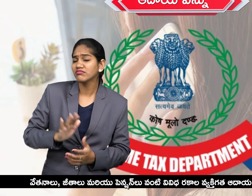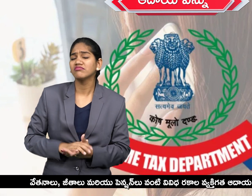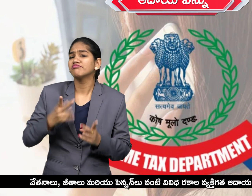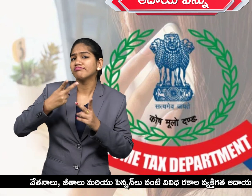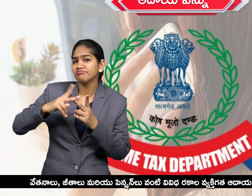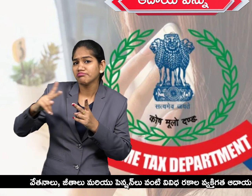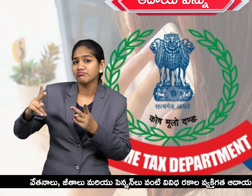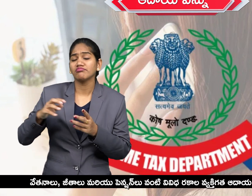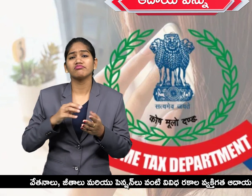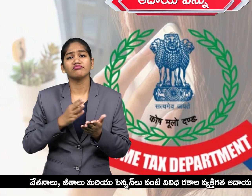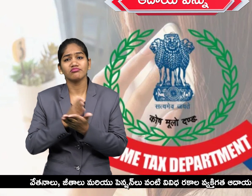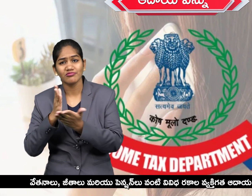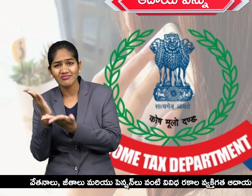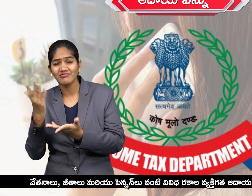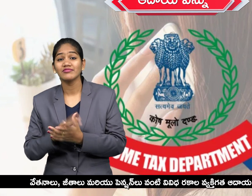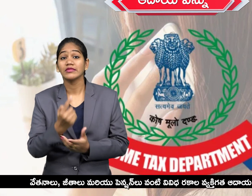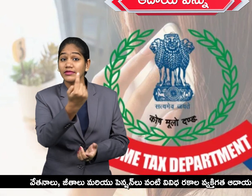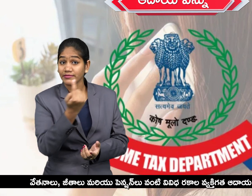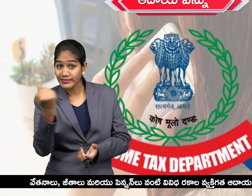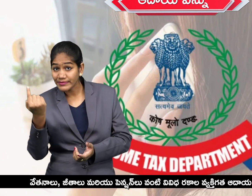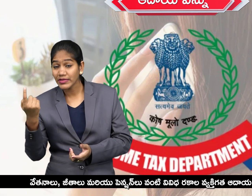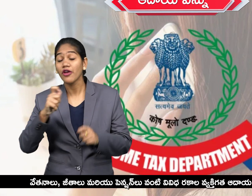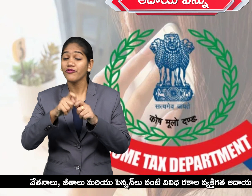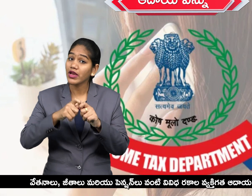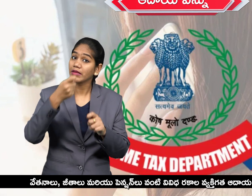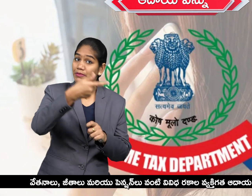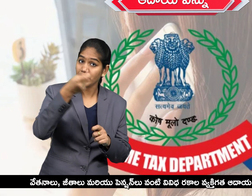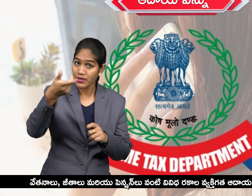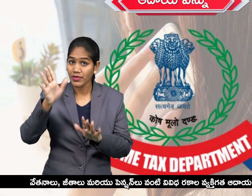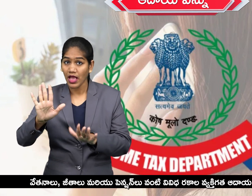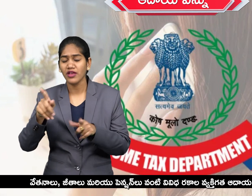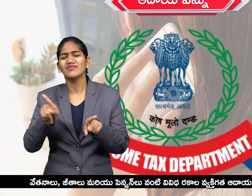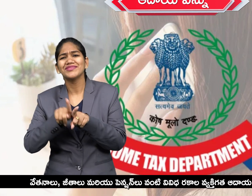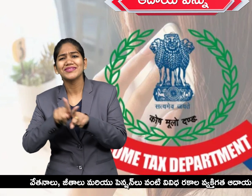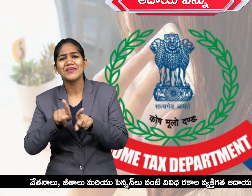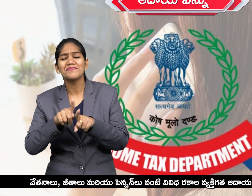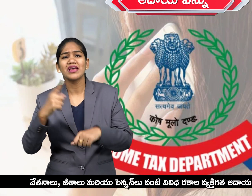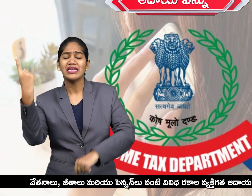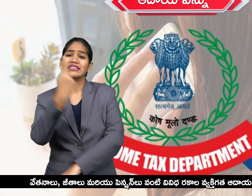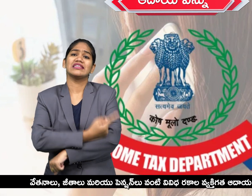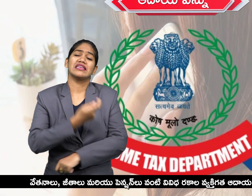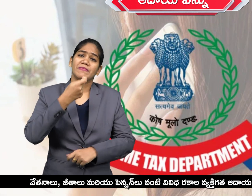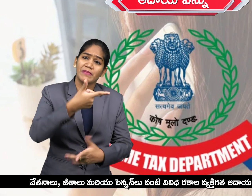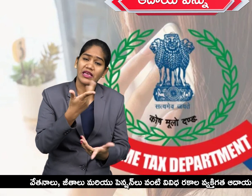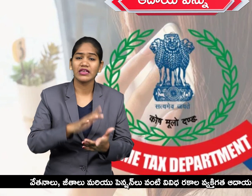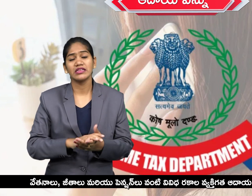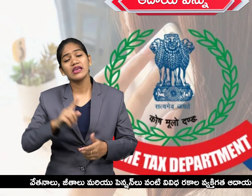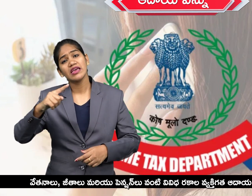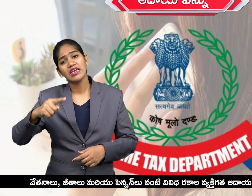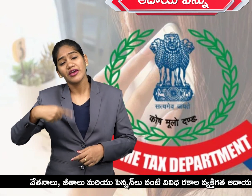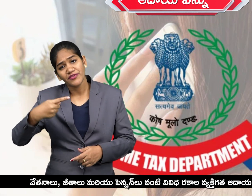వేతనాలు, జీతాలు మరియు పెన్షన్లు వంటి వివిధ రకాల వ్యక్తిగత ఆదాయ వనరులు ఉండవచ్చు.